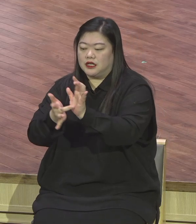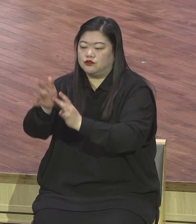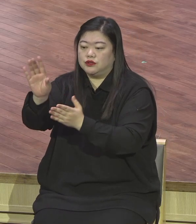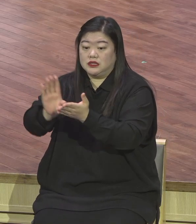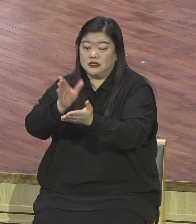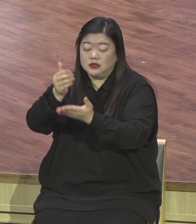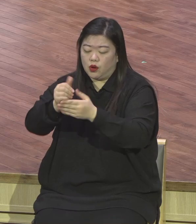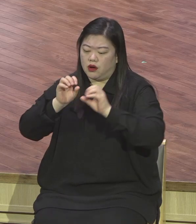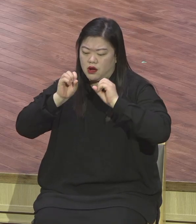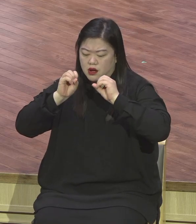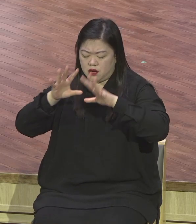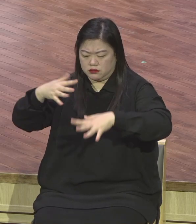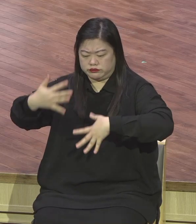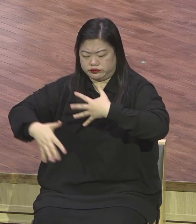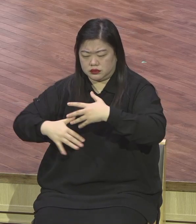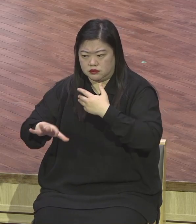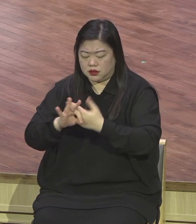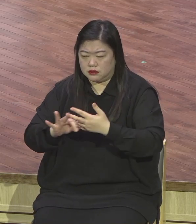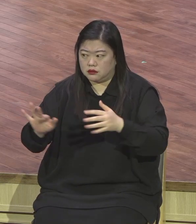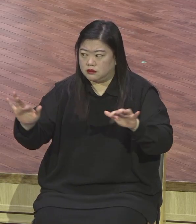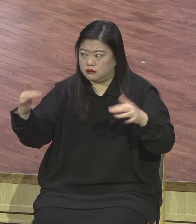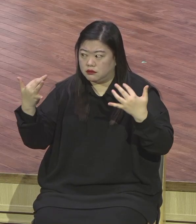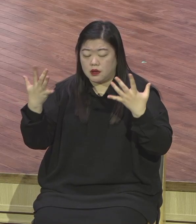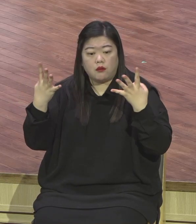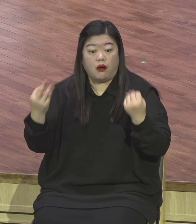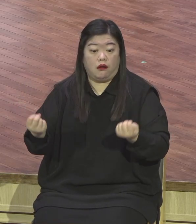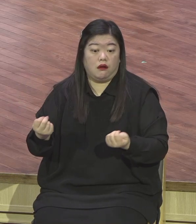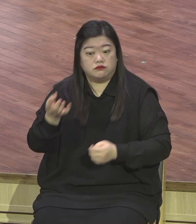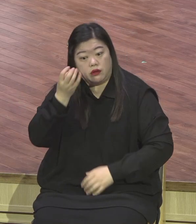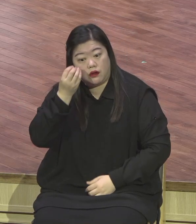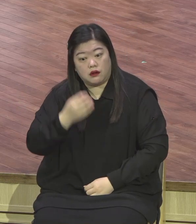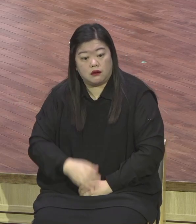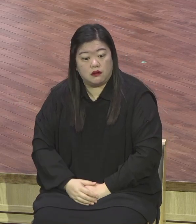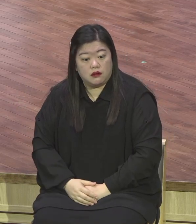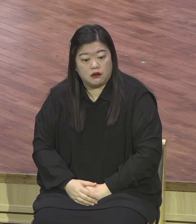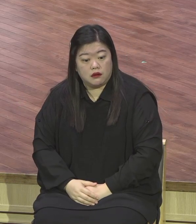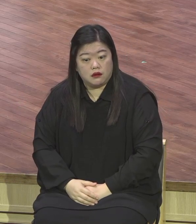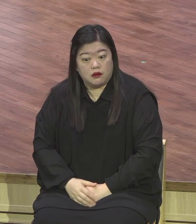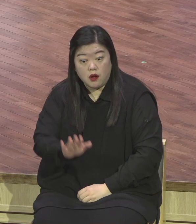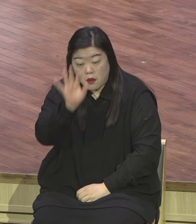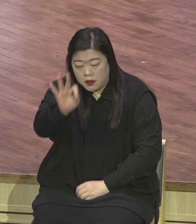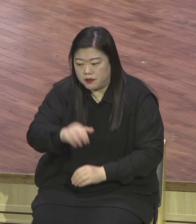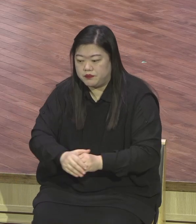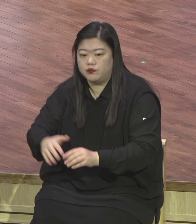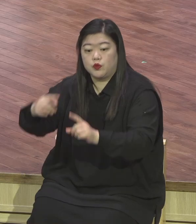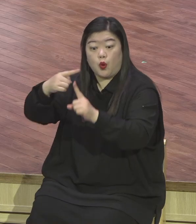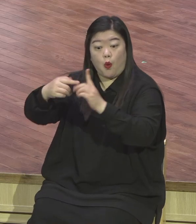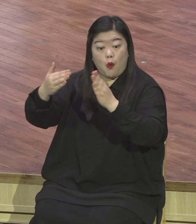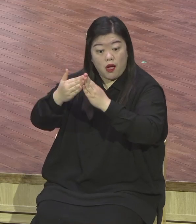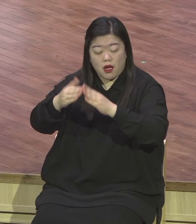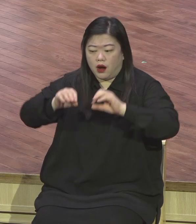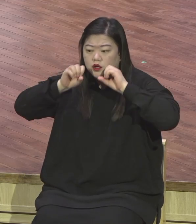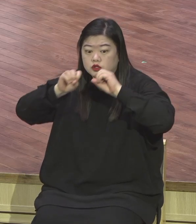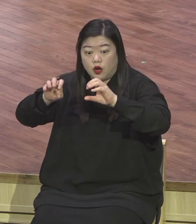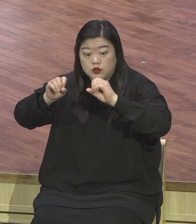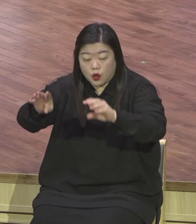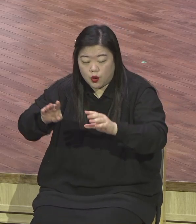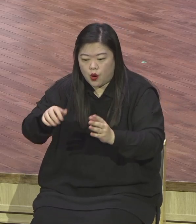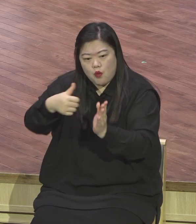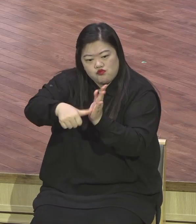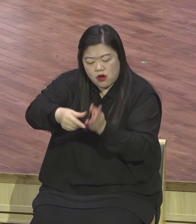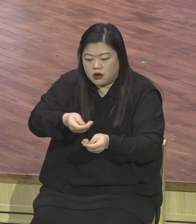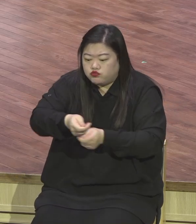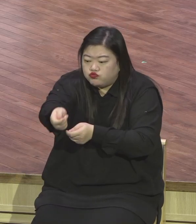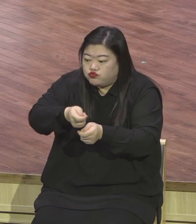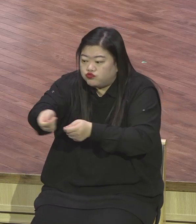말하면 이상한 눈치를 쳐다봐요 같은 교회 다니는데 자기도 그 교회